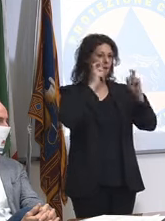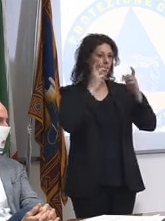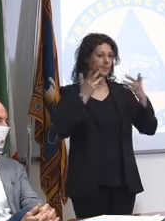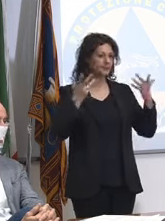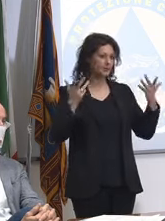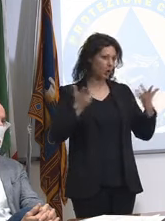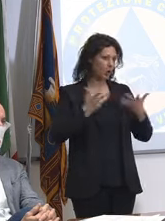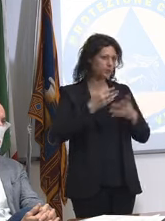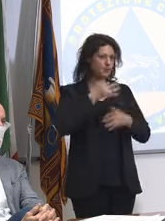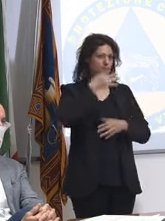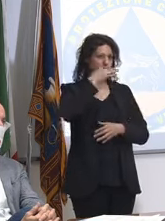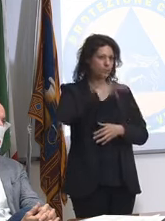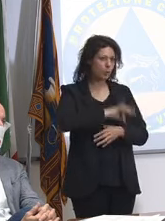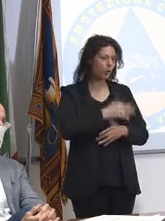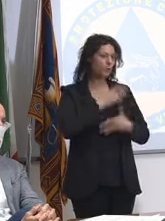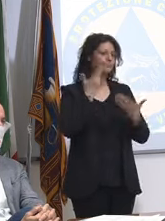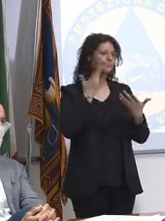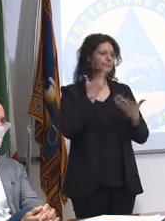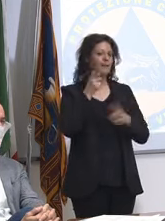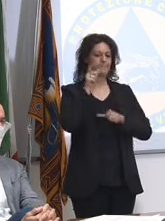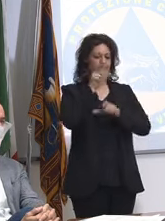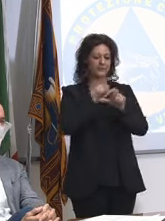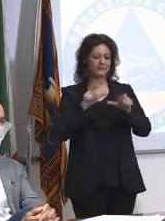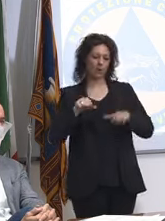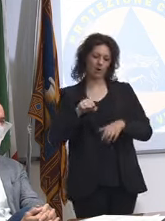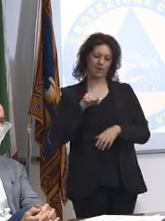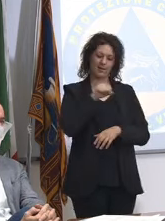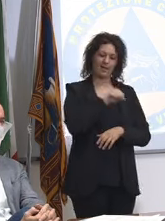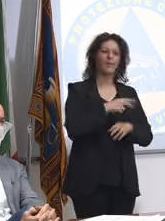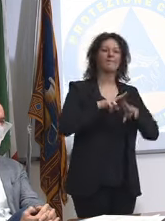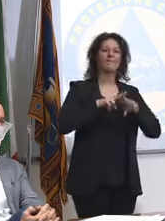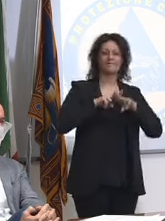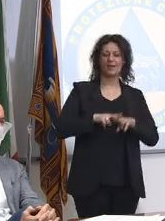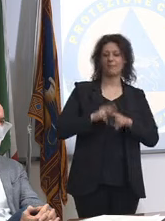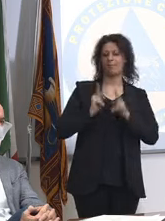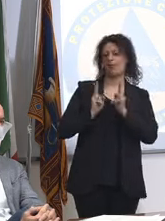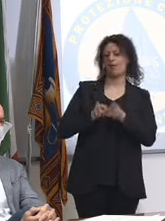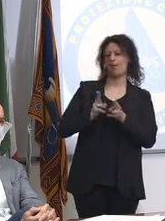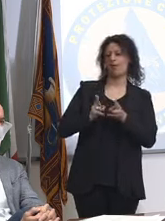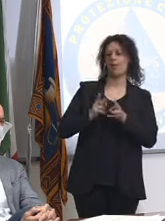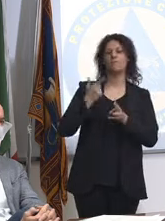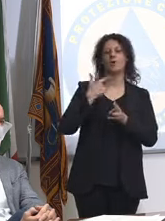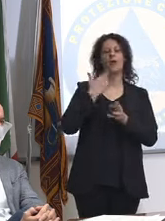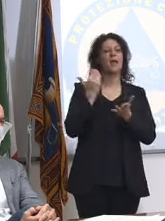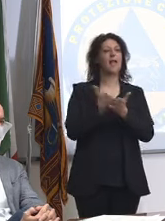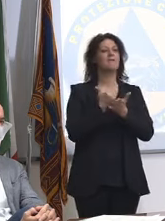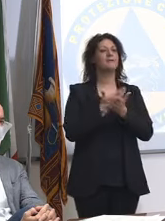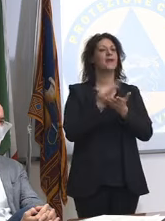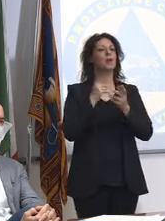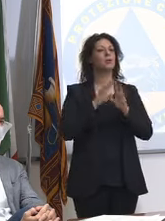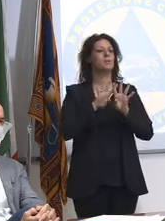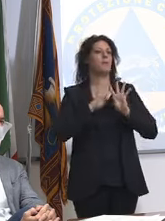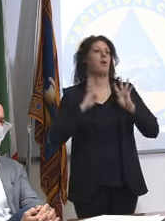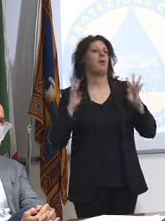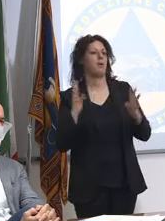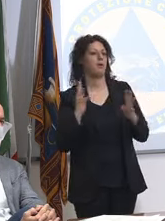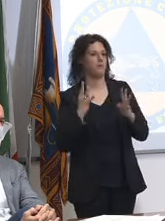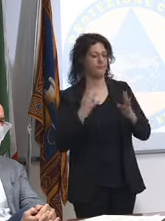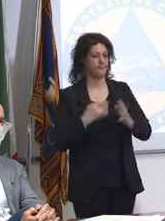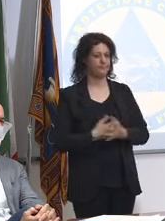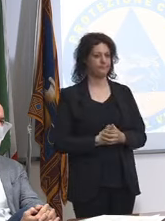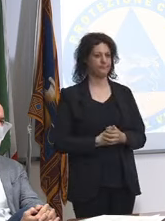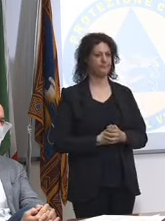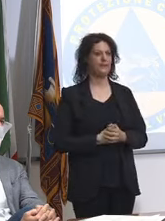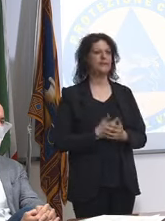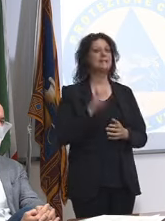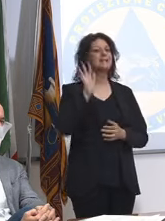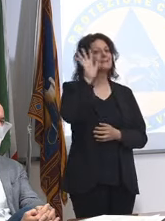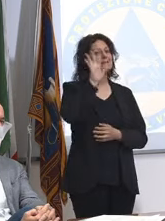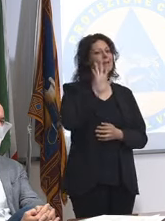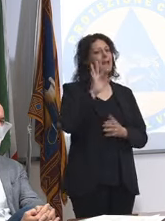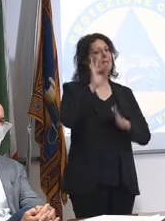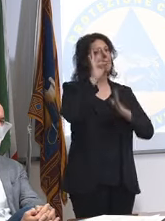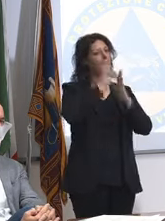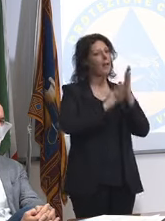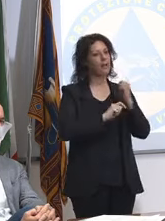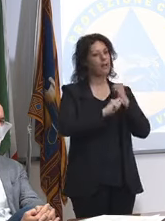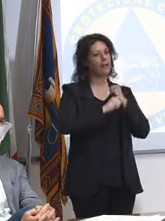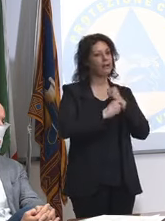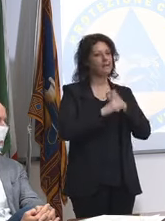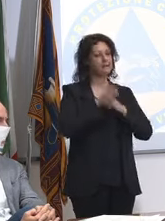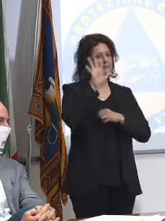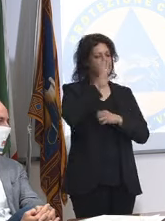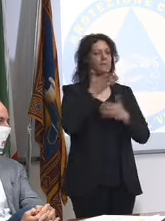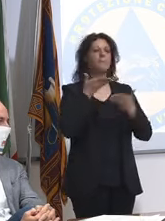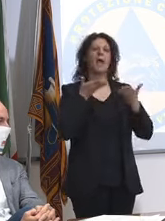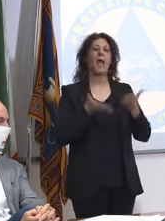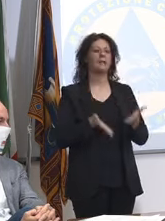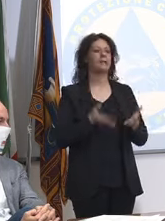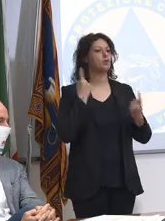fermandosi a chiacchierare con altri, insomma, ci possono essere assembramenti. Sembrano delle misure un po' troppo restrittive, ma questo è il contesto in questo